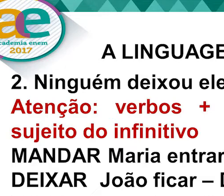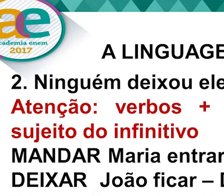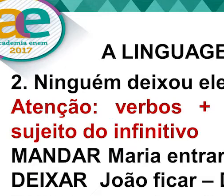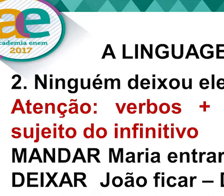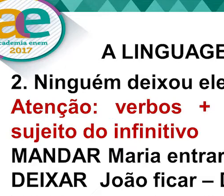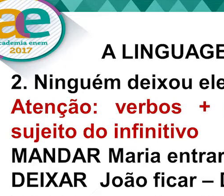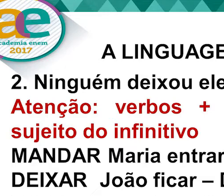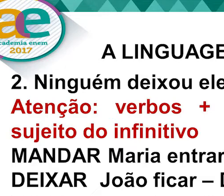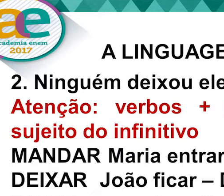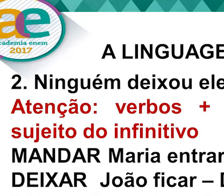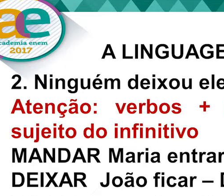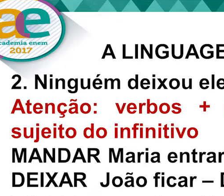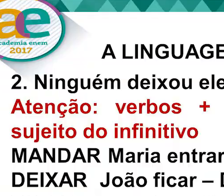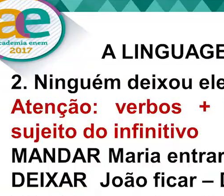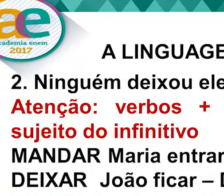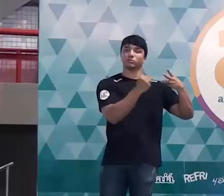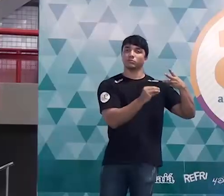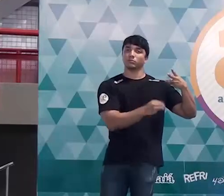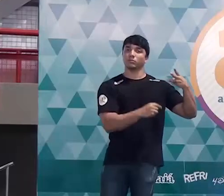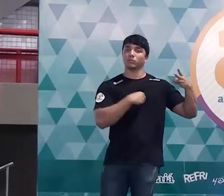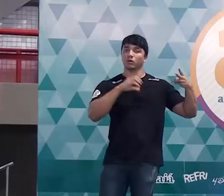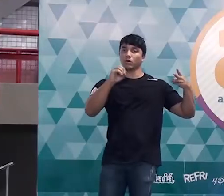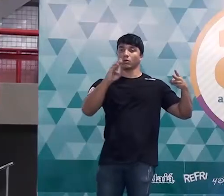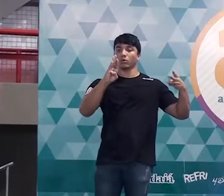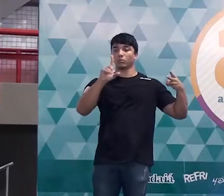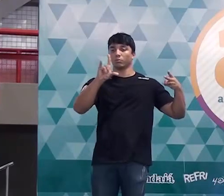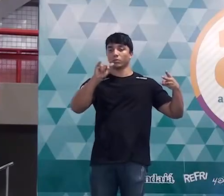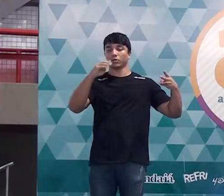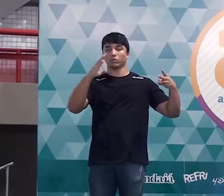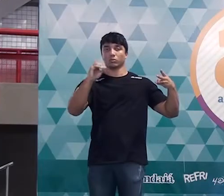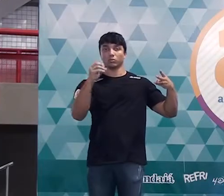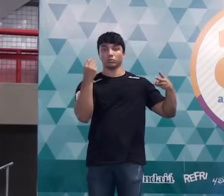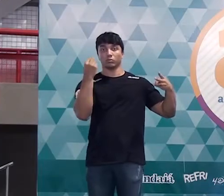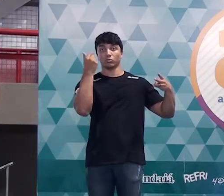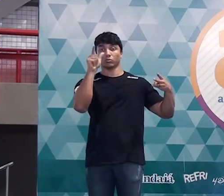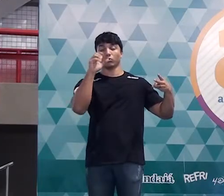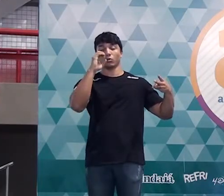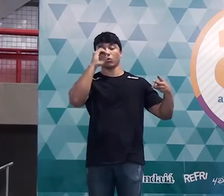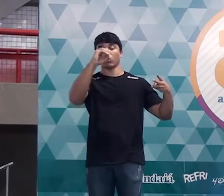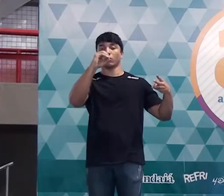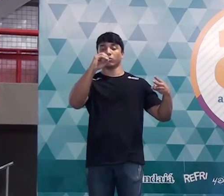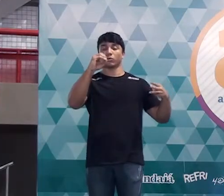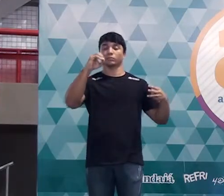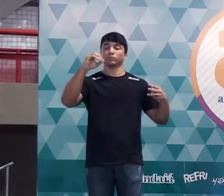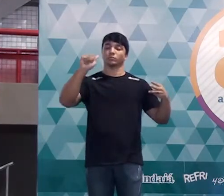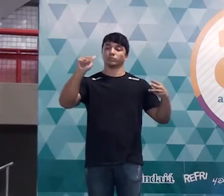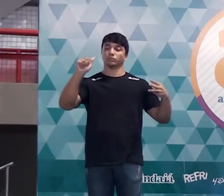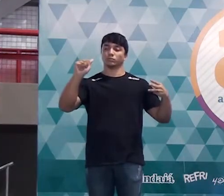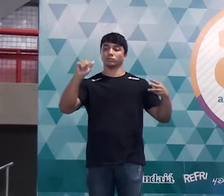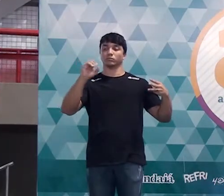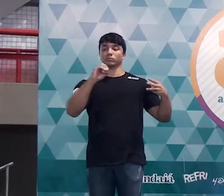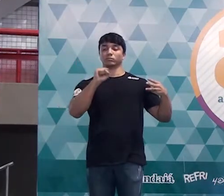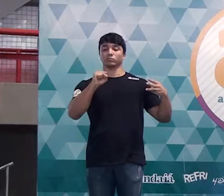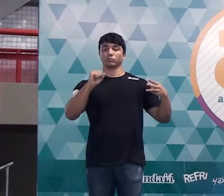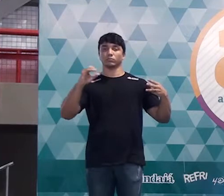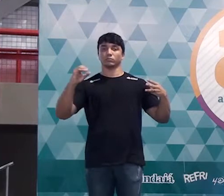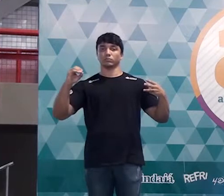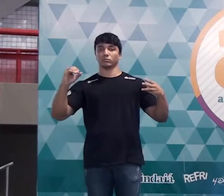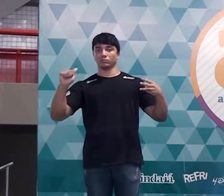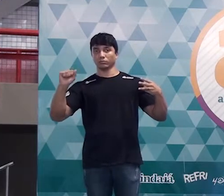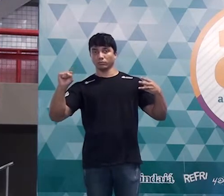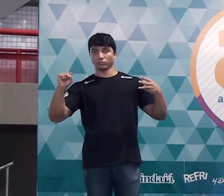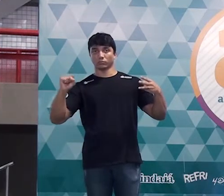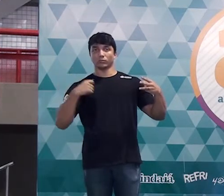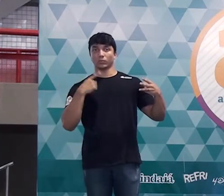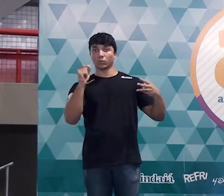nós formos colocar os pronomes oblíquos o, a, os, as,